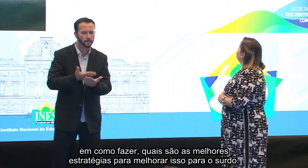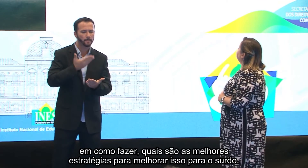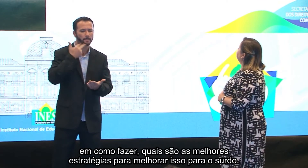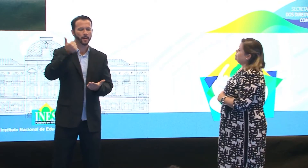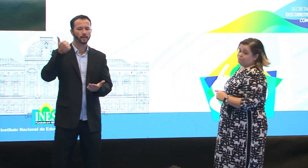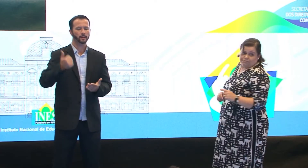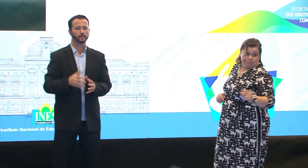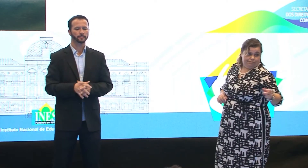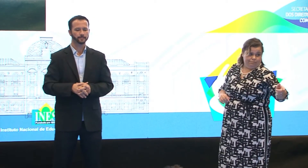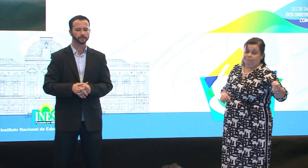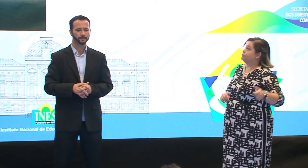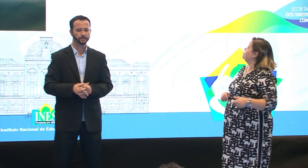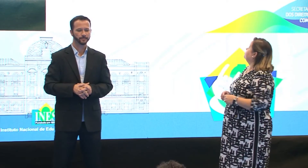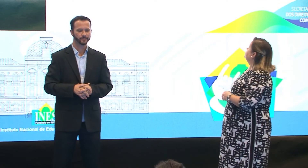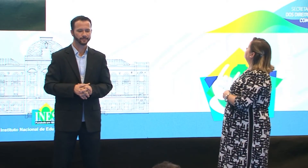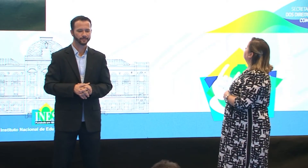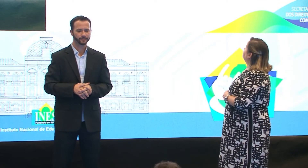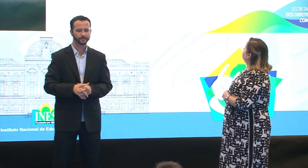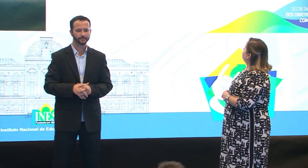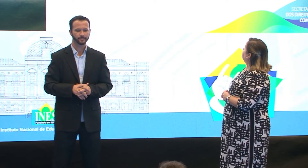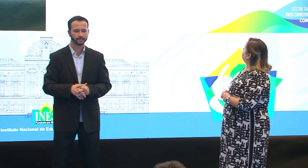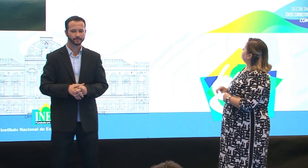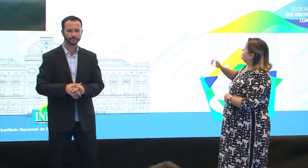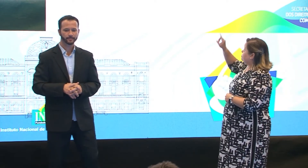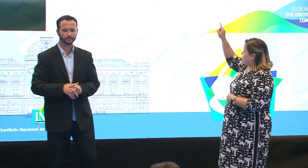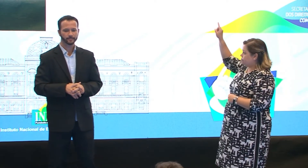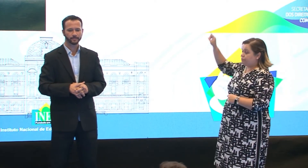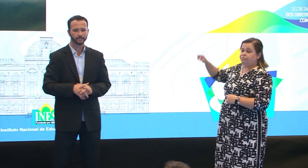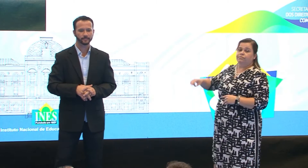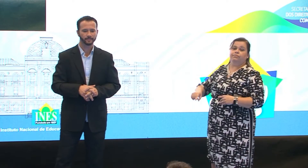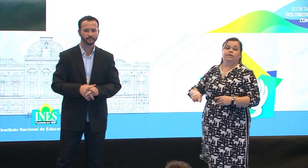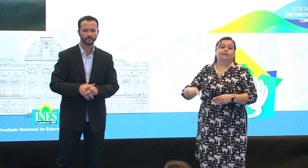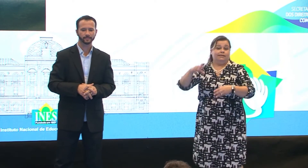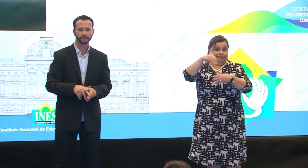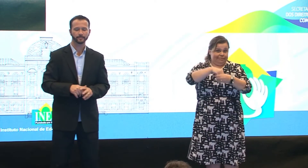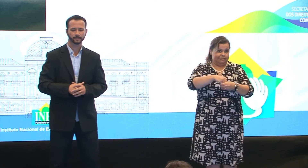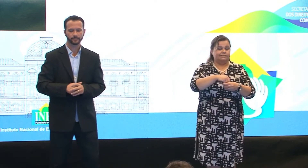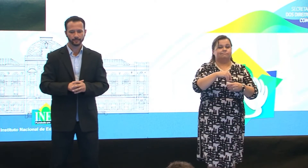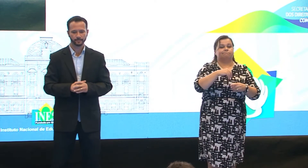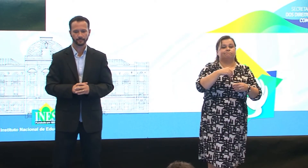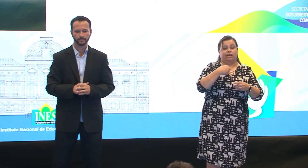surdo.